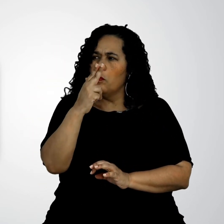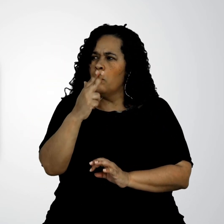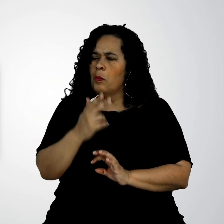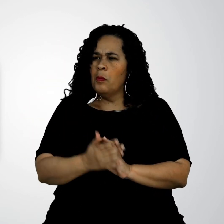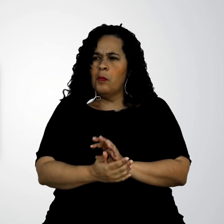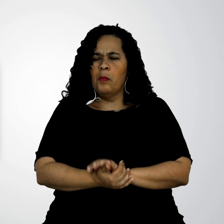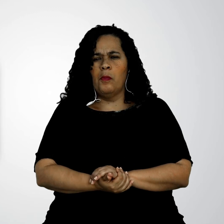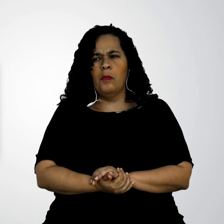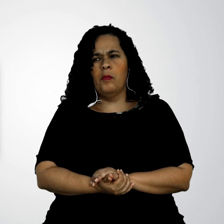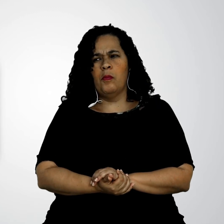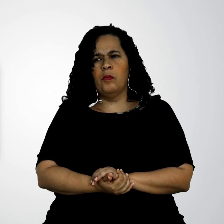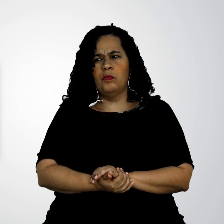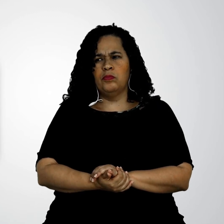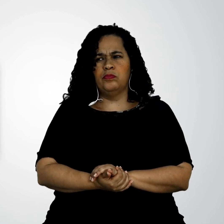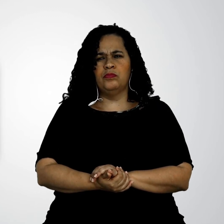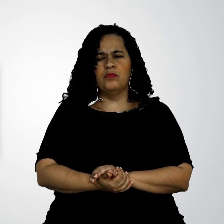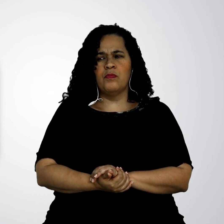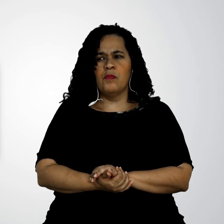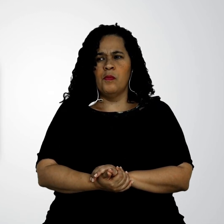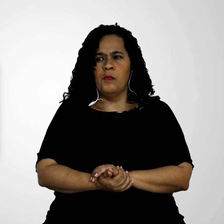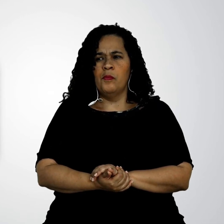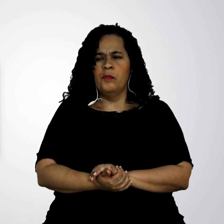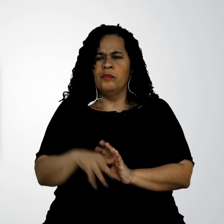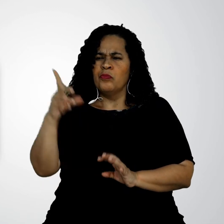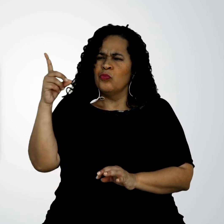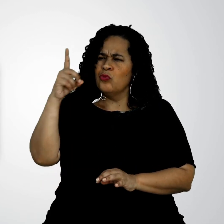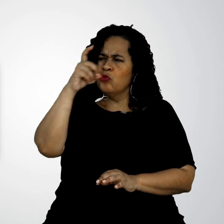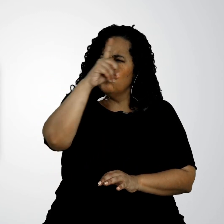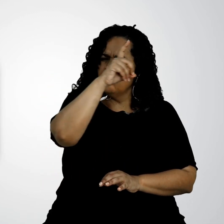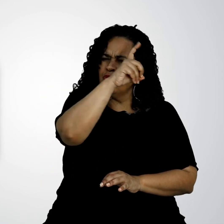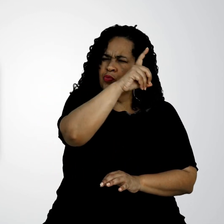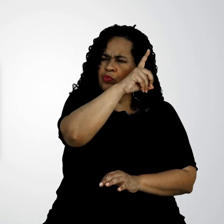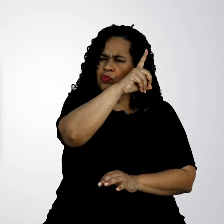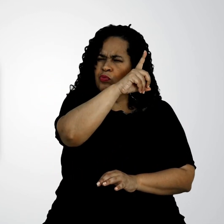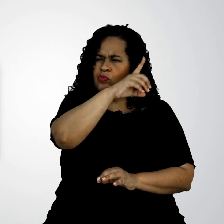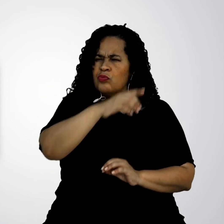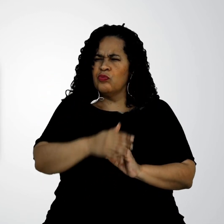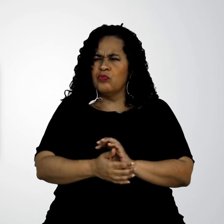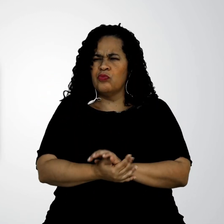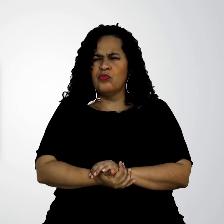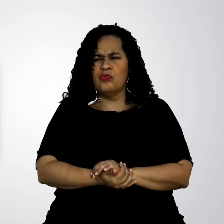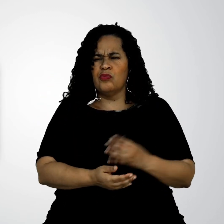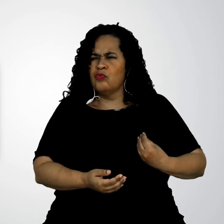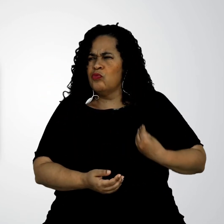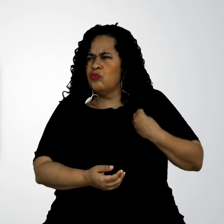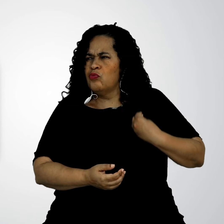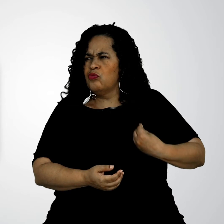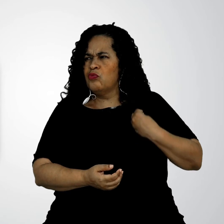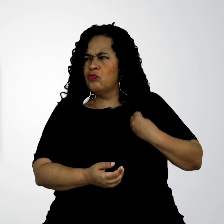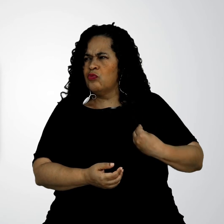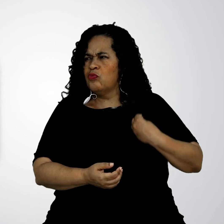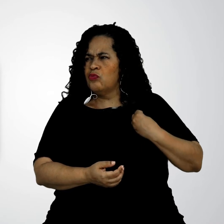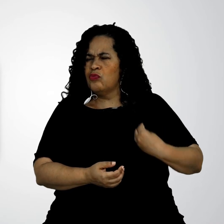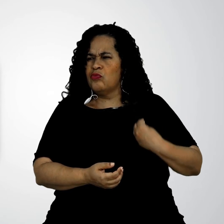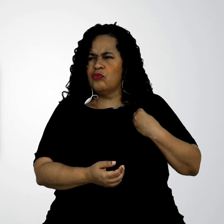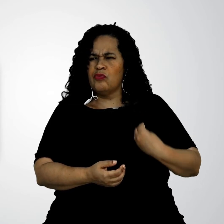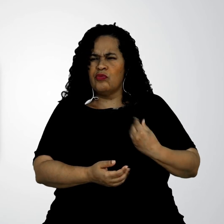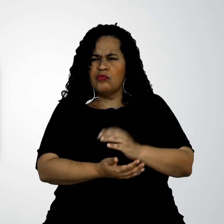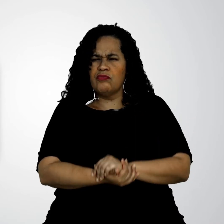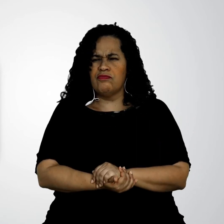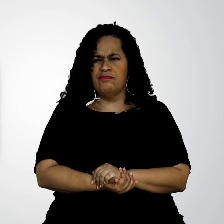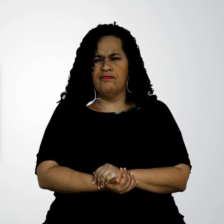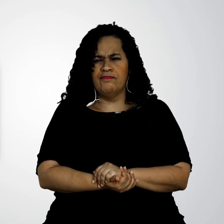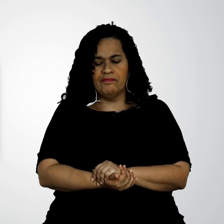mais ocultas, uma das mais guardadas. Pessoas que estão sofrendo com desordens tremendas,